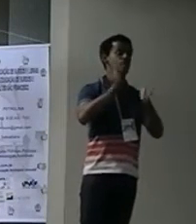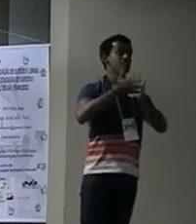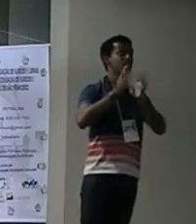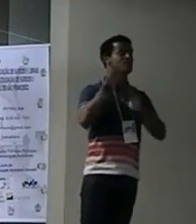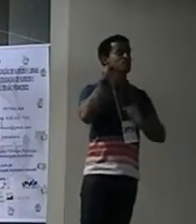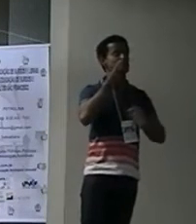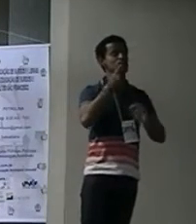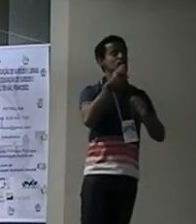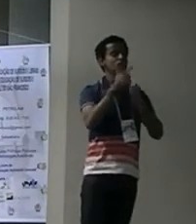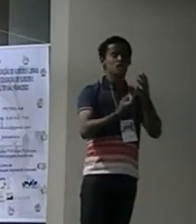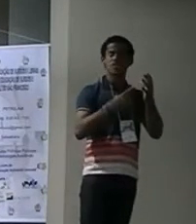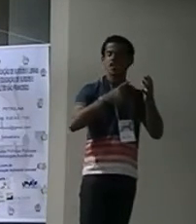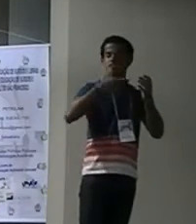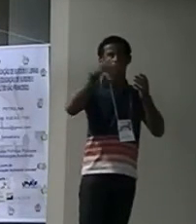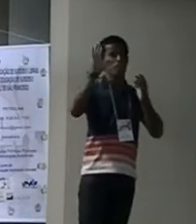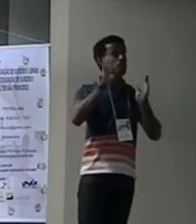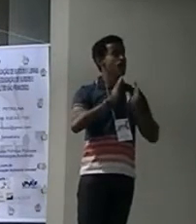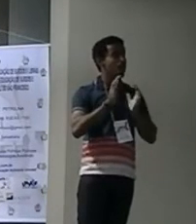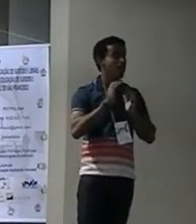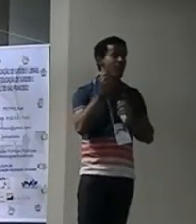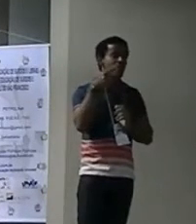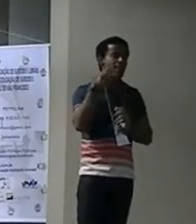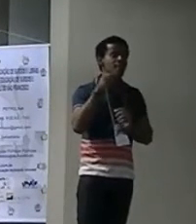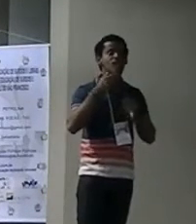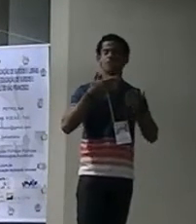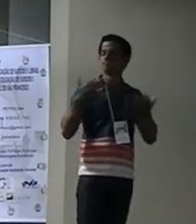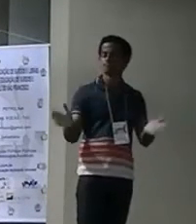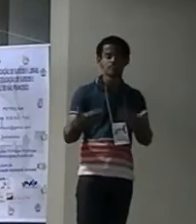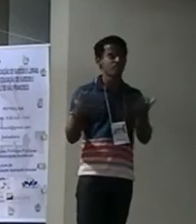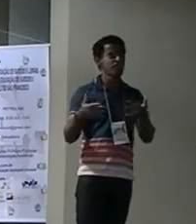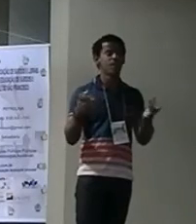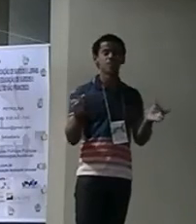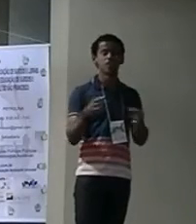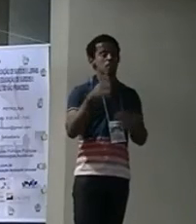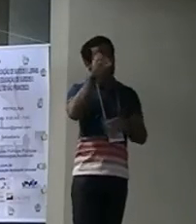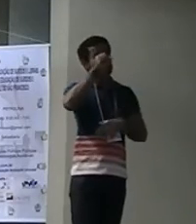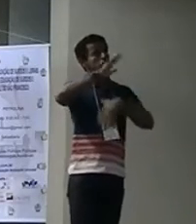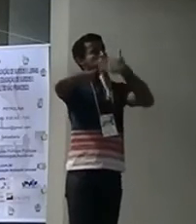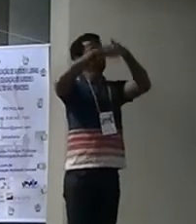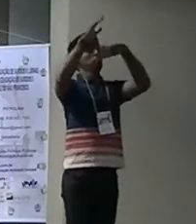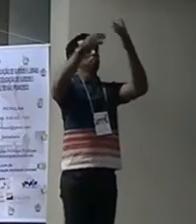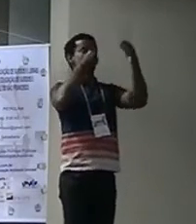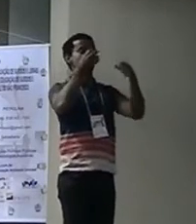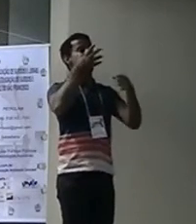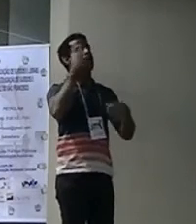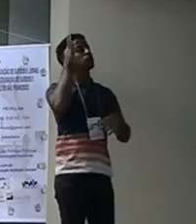Sabia que tinha a dificuldade da barreira de comunicação. E aí,